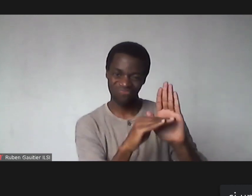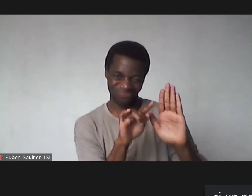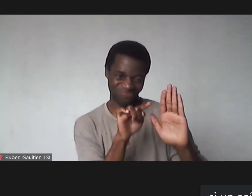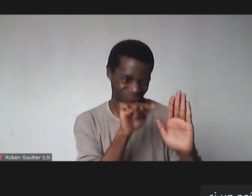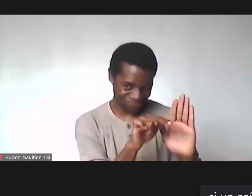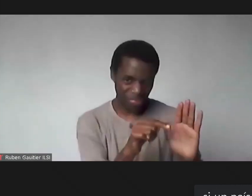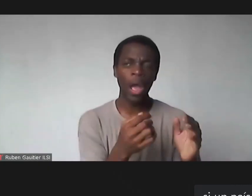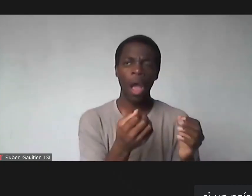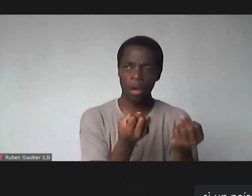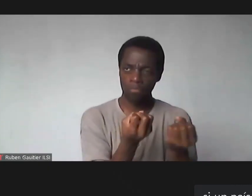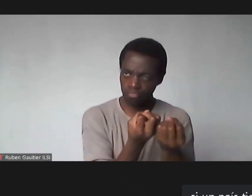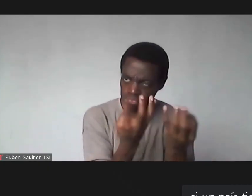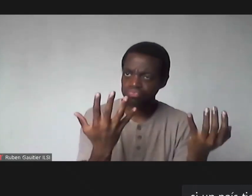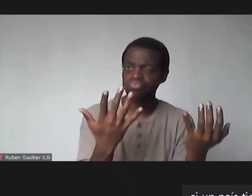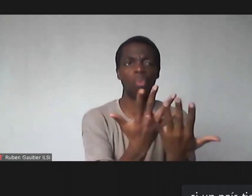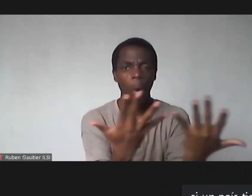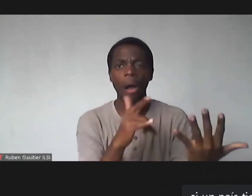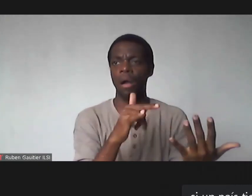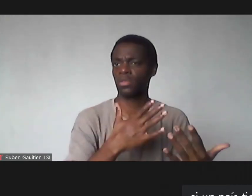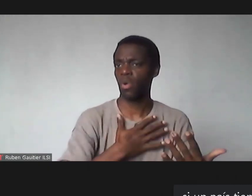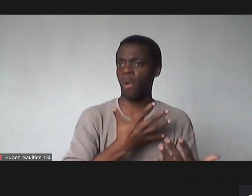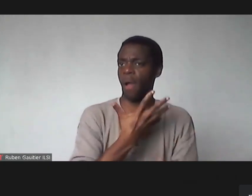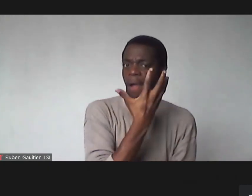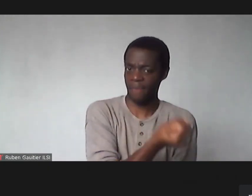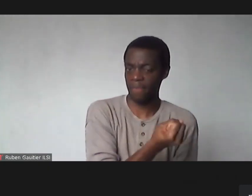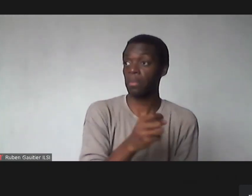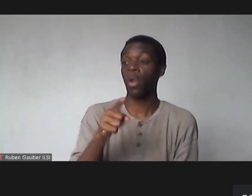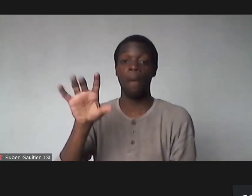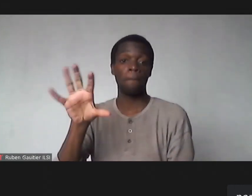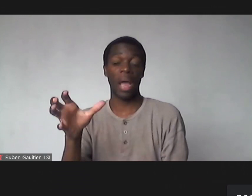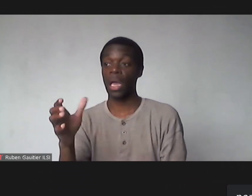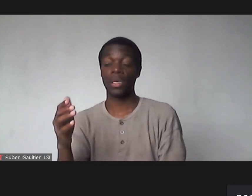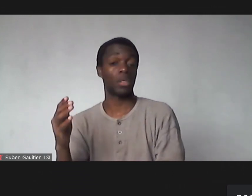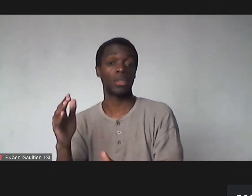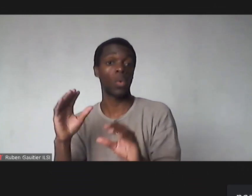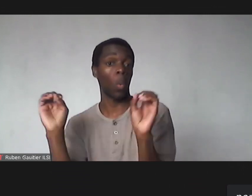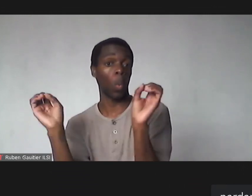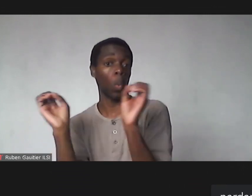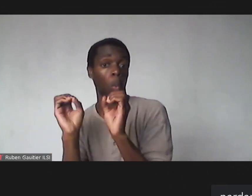de localizar estos países entre todos los países